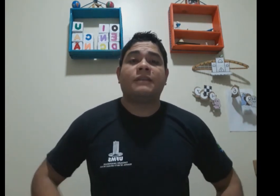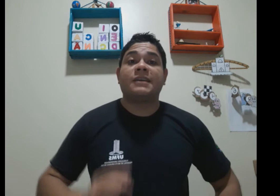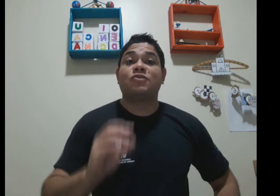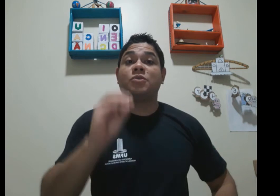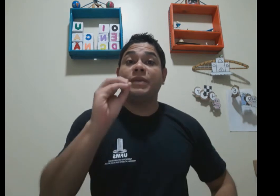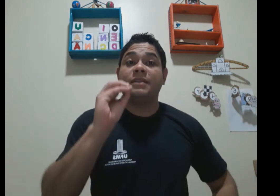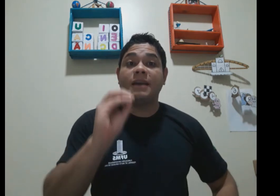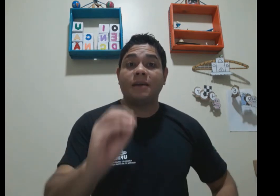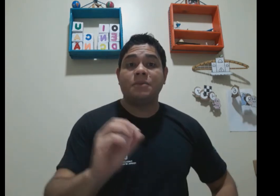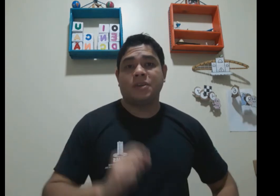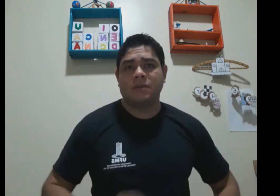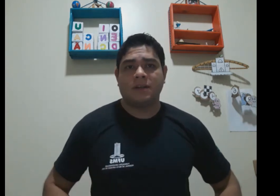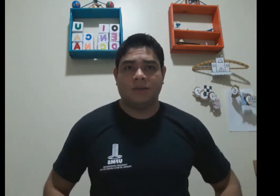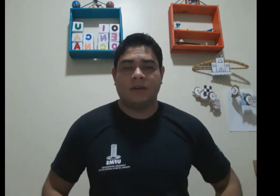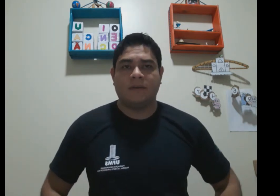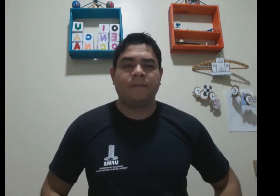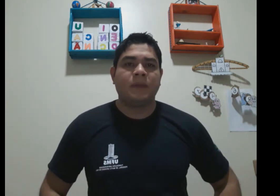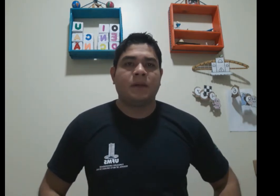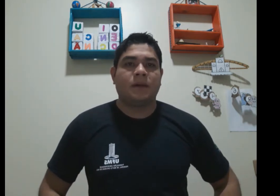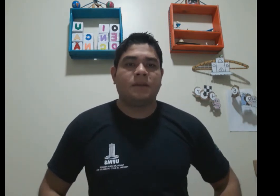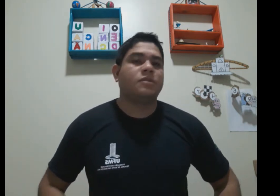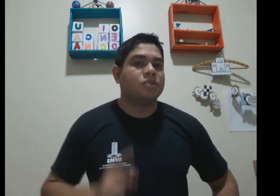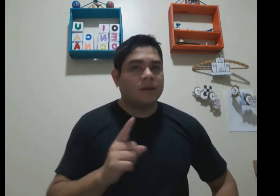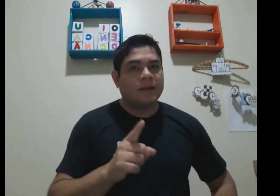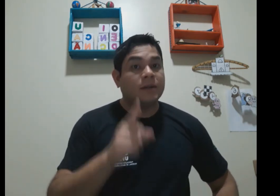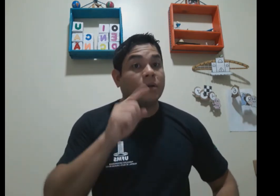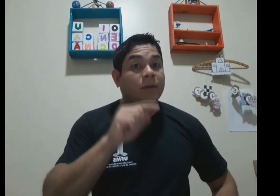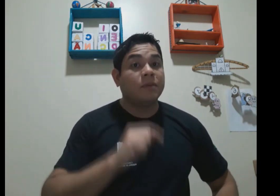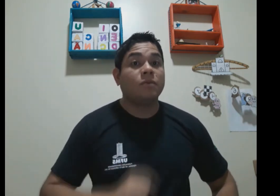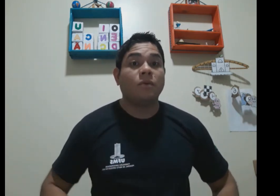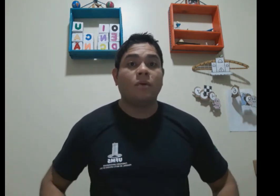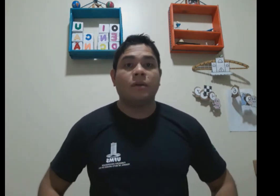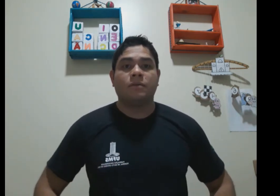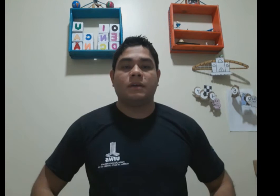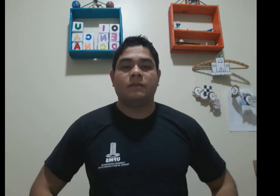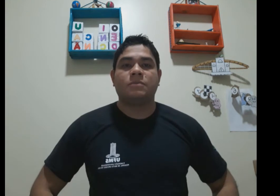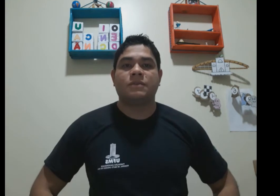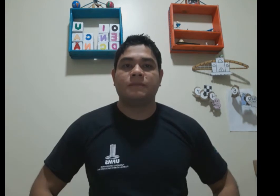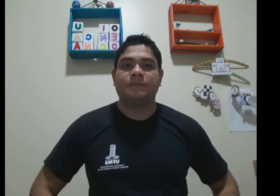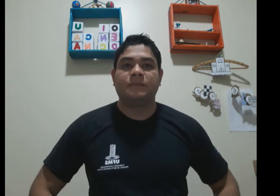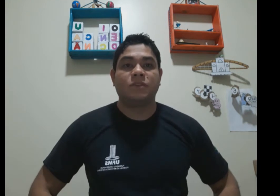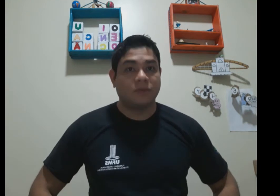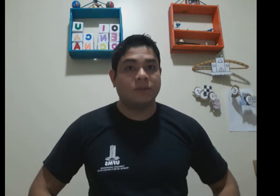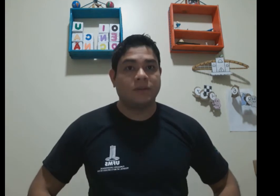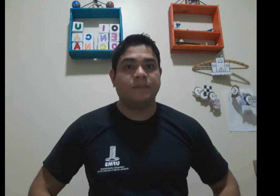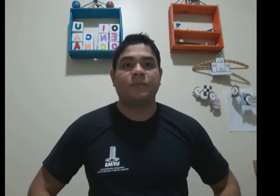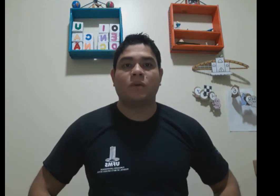falar sobre o intérprete educacional. Se eu não estou enganado, é o capítulo 8 que vamos discutir